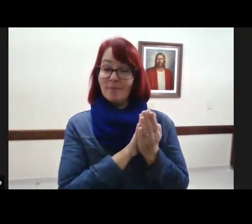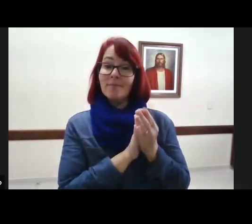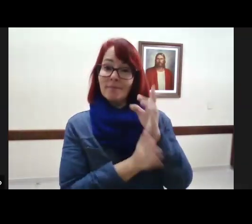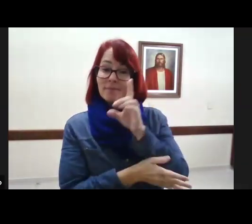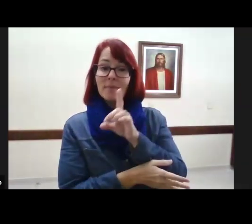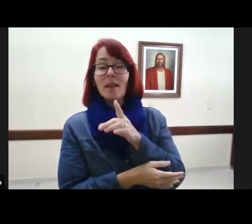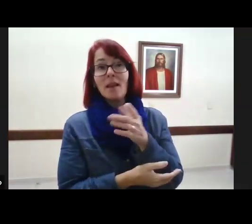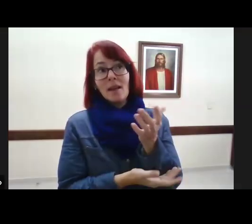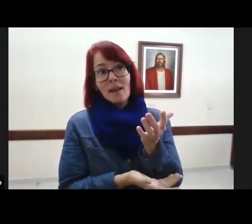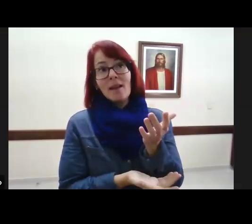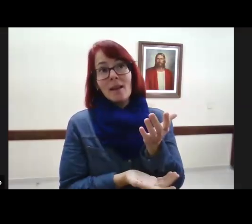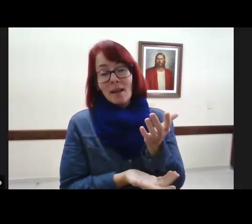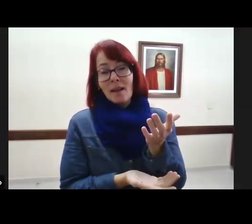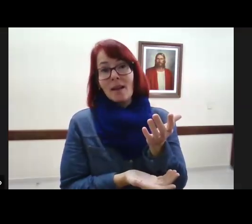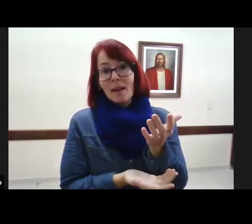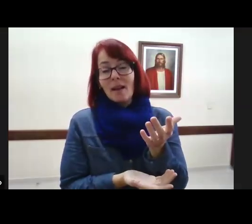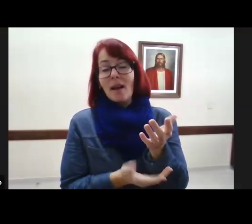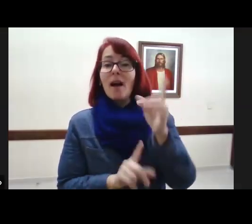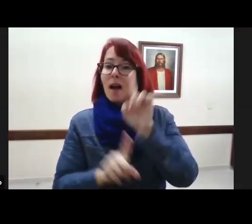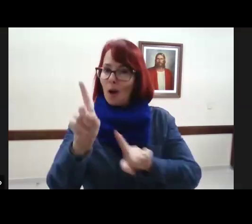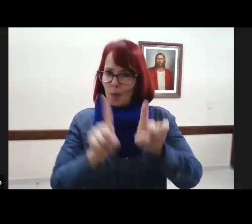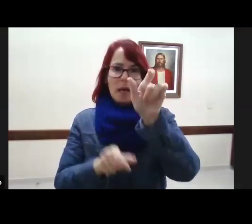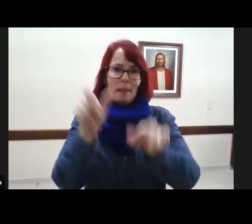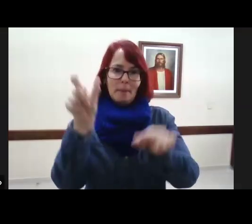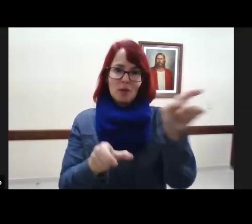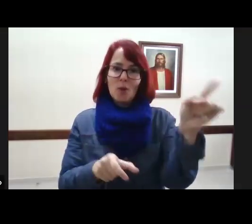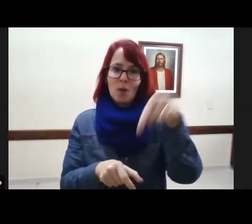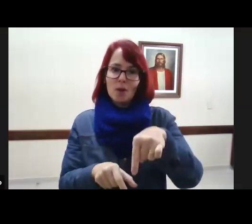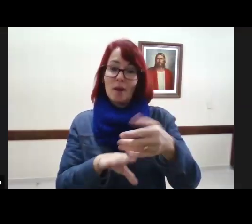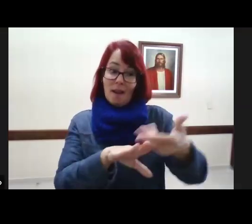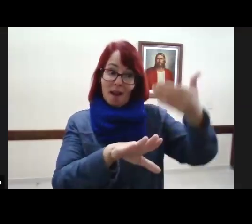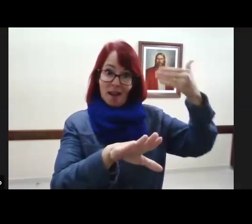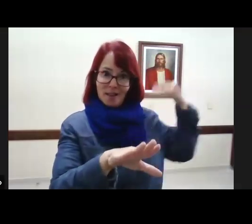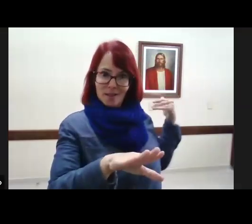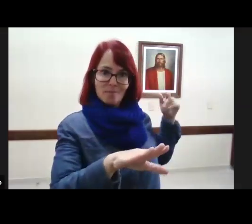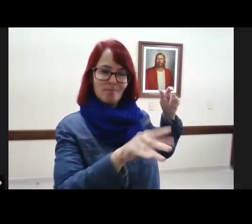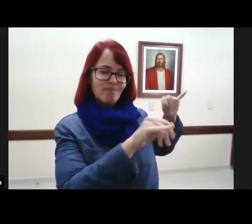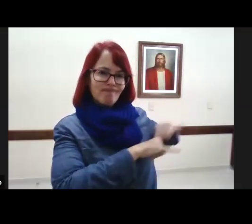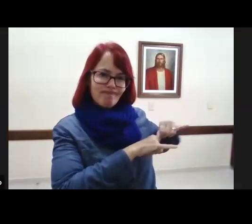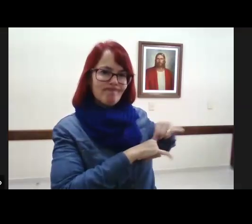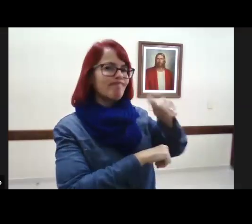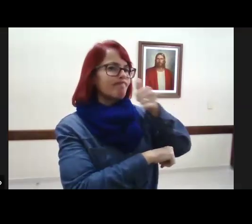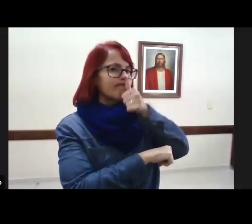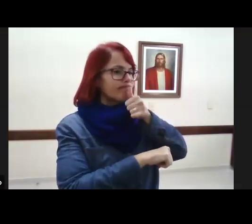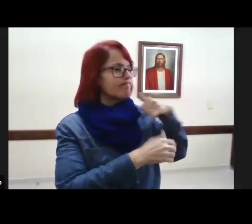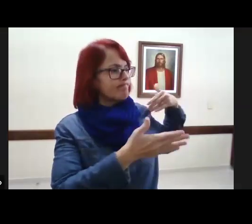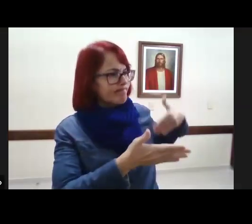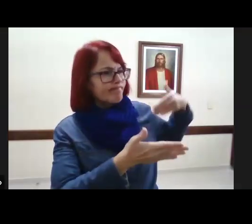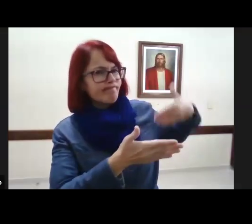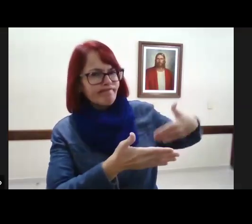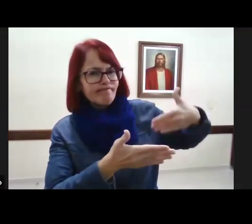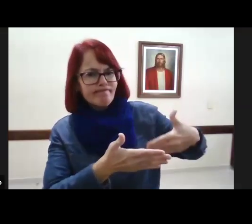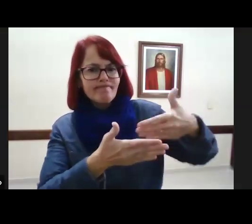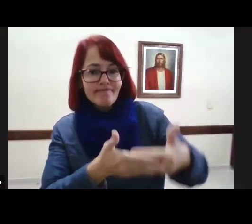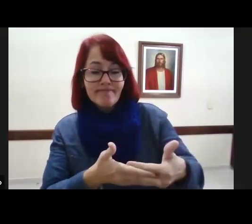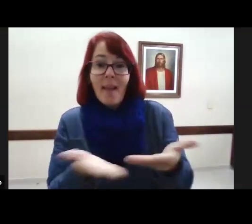sei que muitos irmãos e irmãs que vieram antes de nós sacrificaram muito de suas vidas.